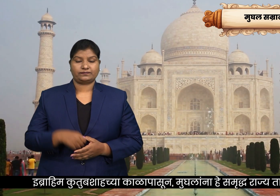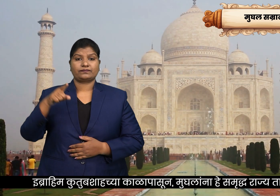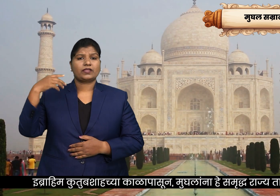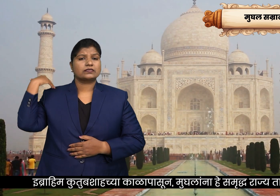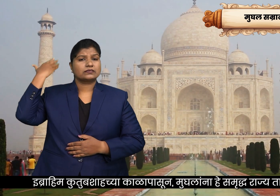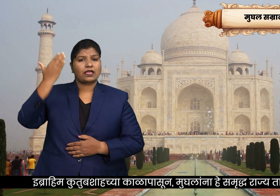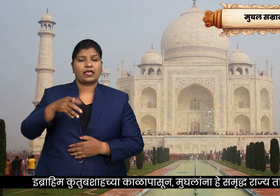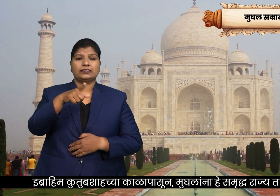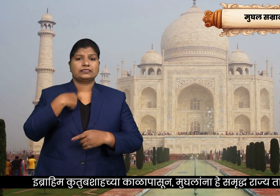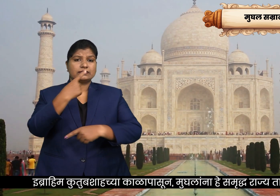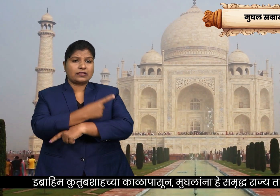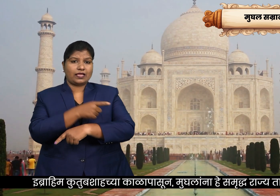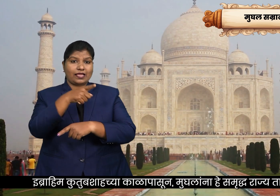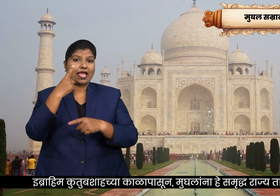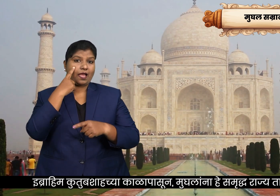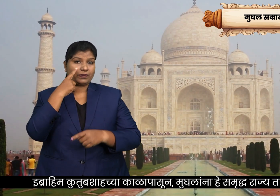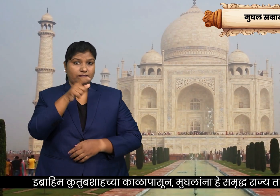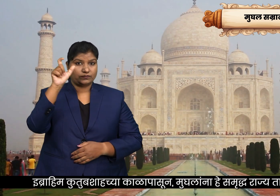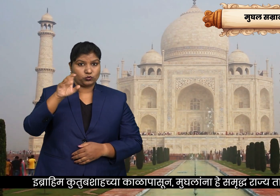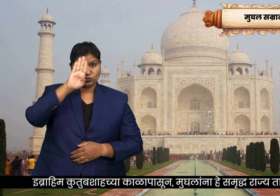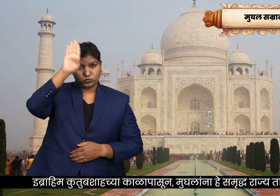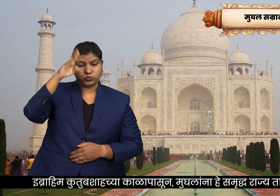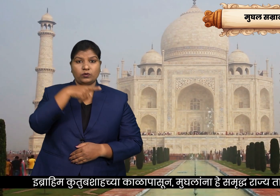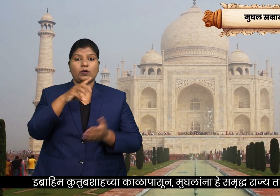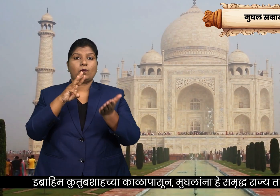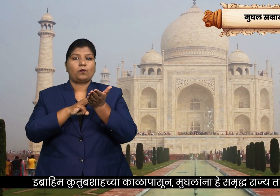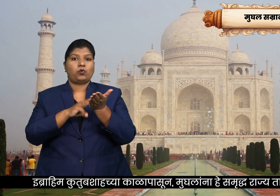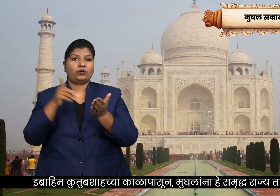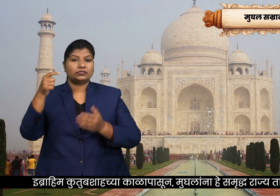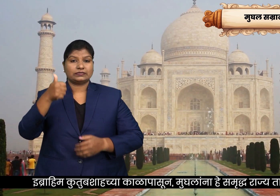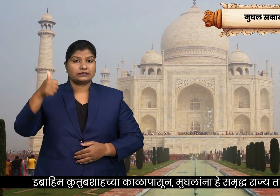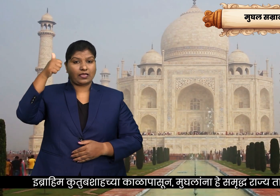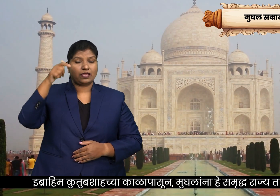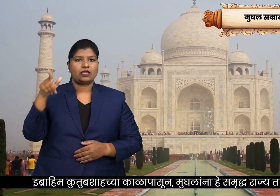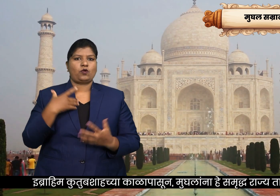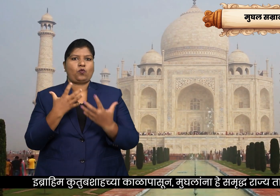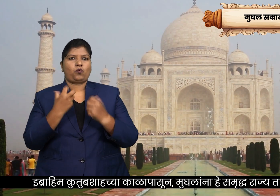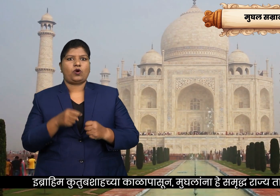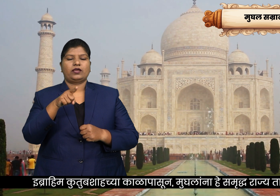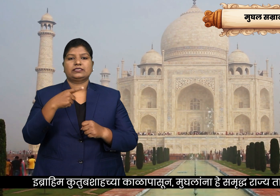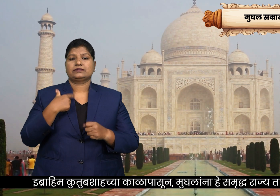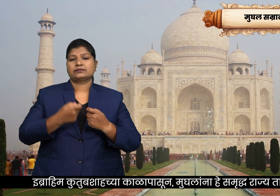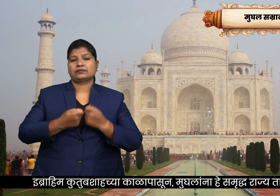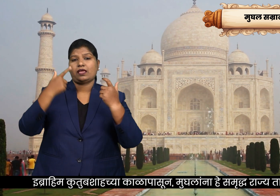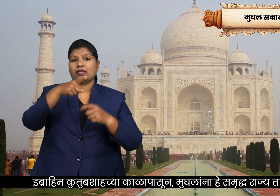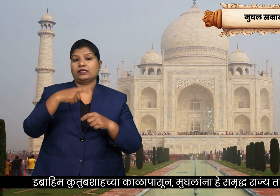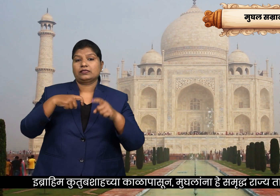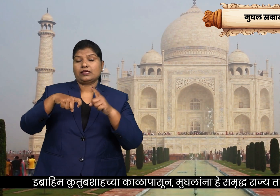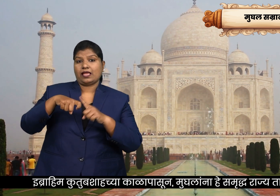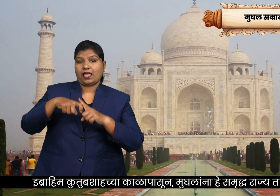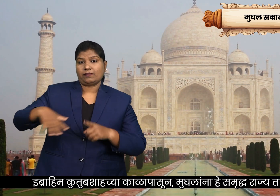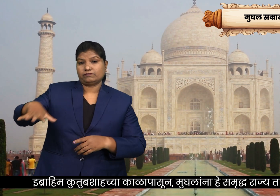इब्राहिम कुतुबशाहच्या काळापासून मुघलांना हे समुद्र राज्य